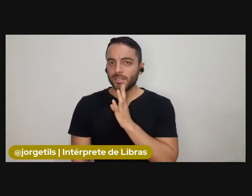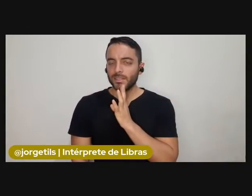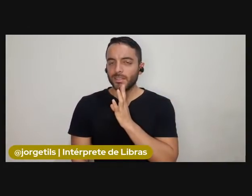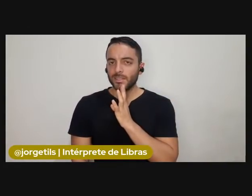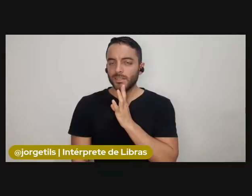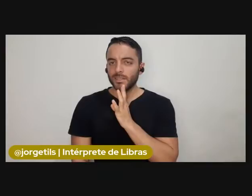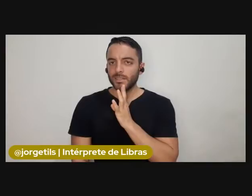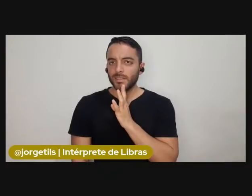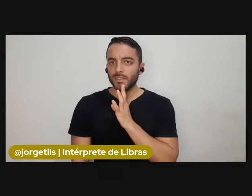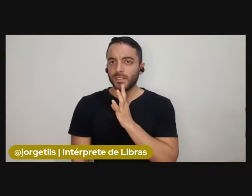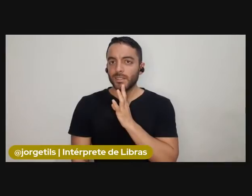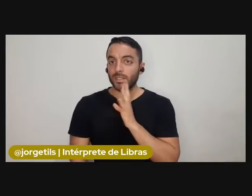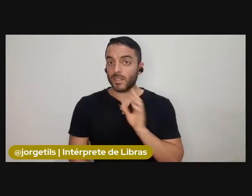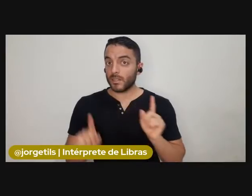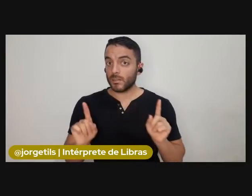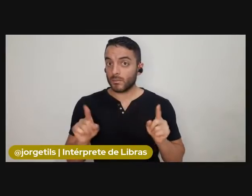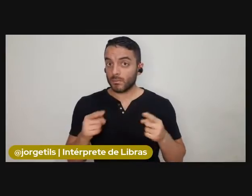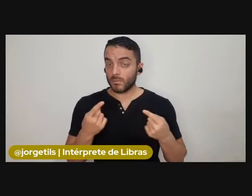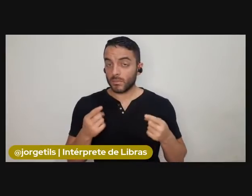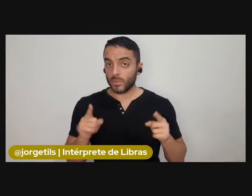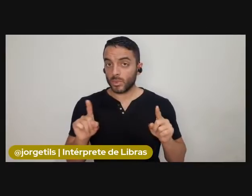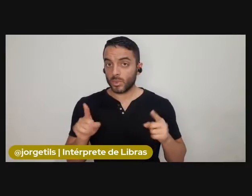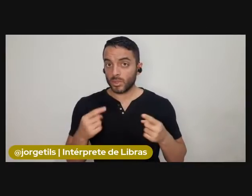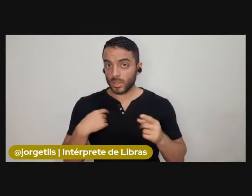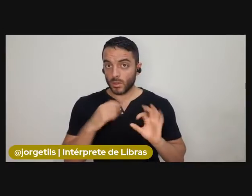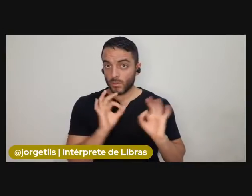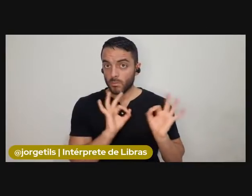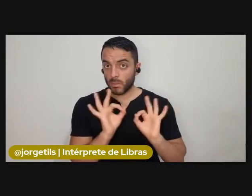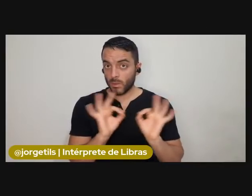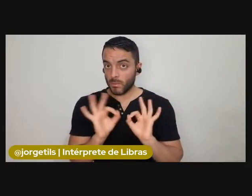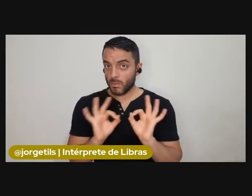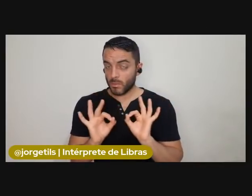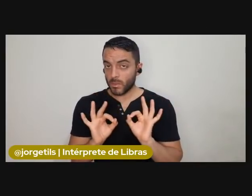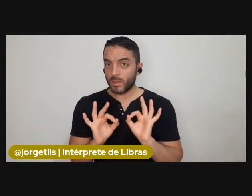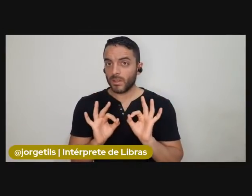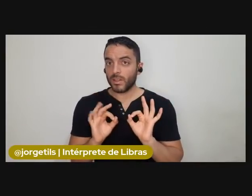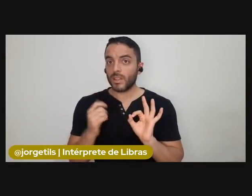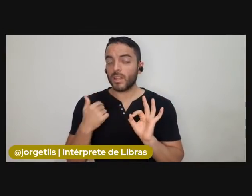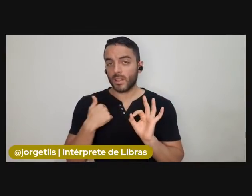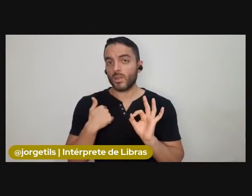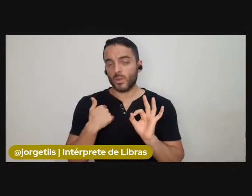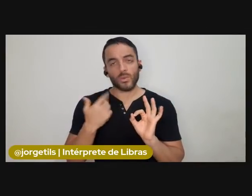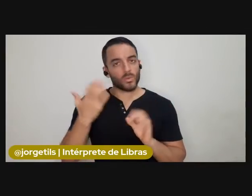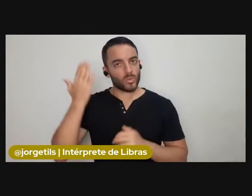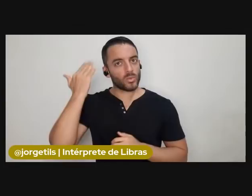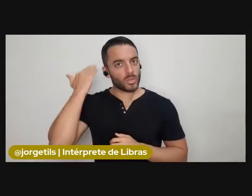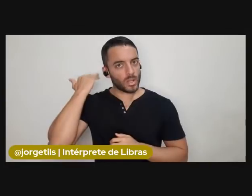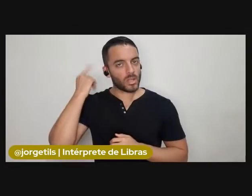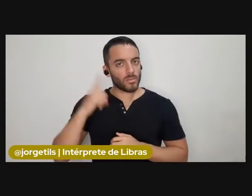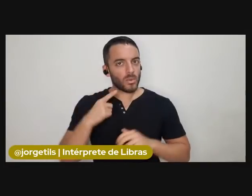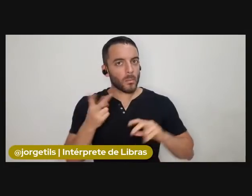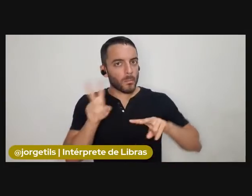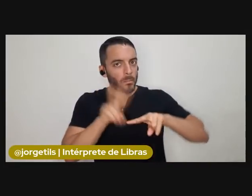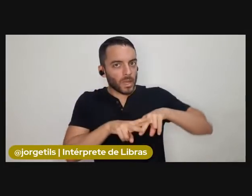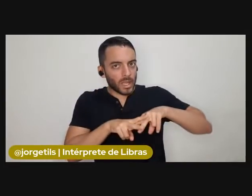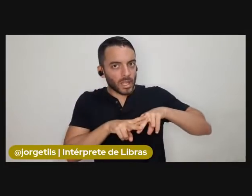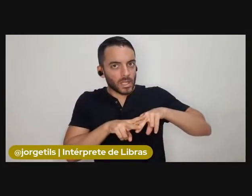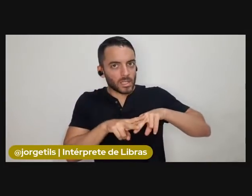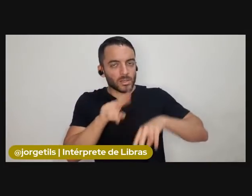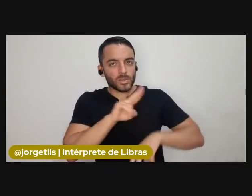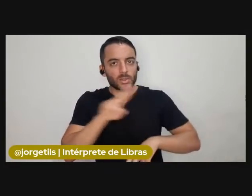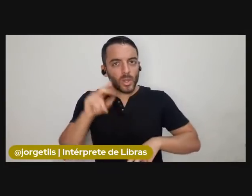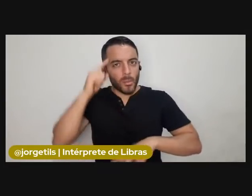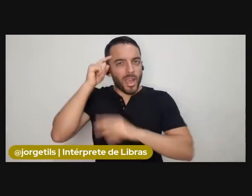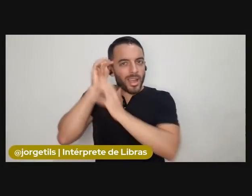uma canção que eu fiz quando estava preso, uma canção chamada Cérebro Eletrônico,